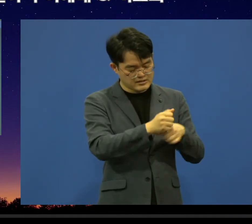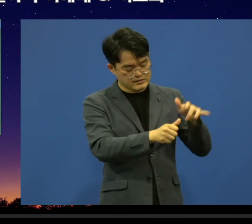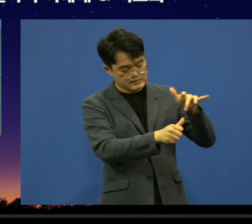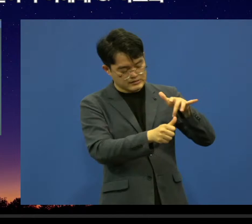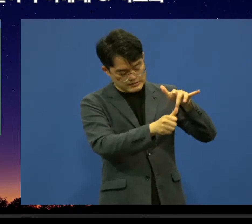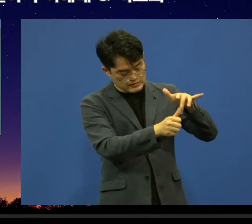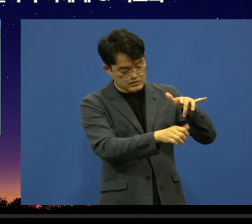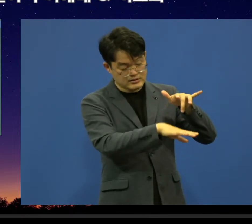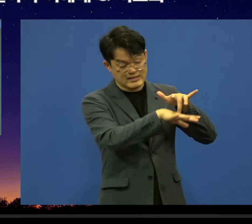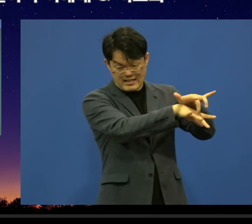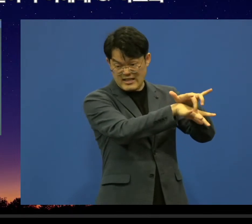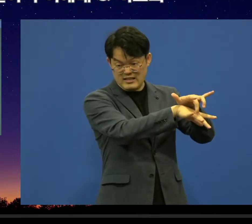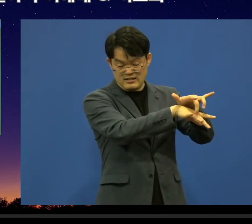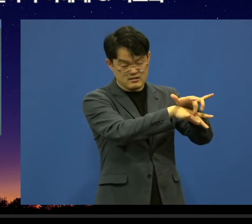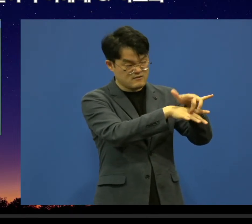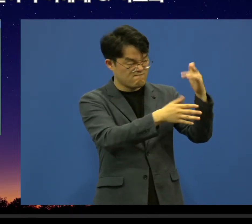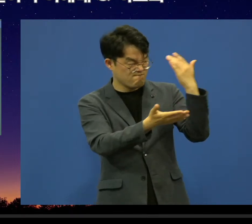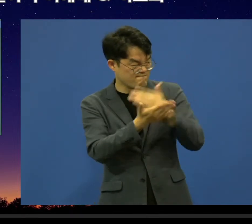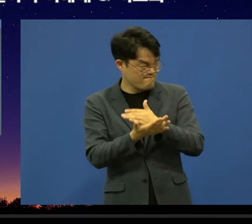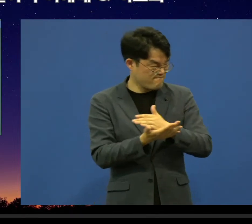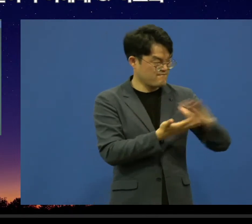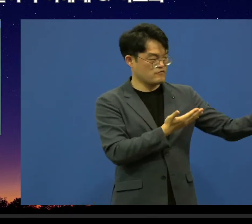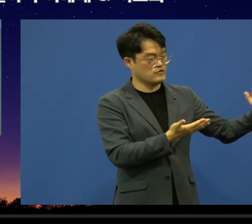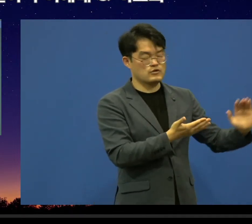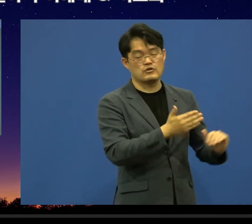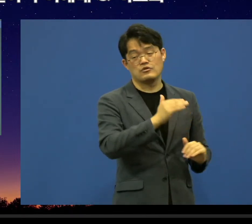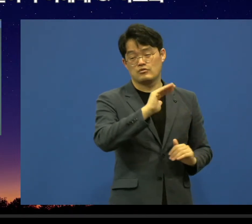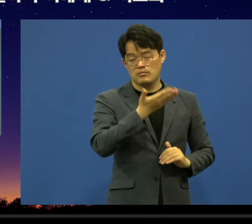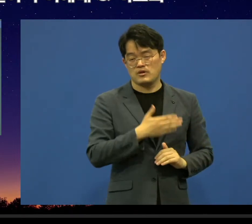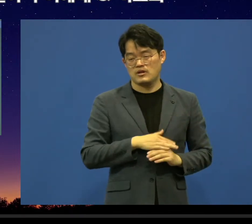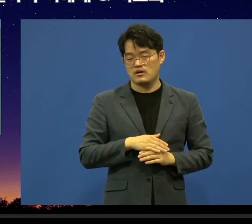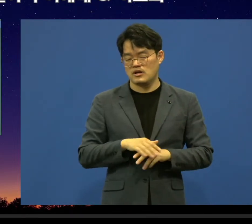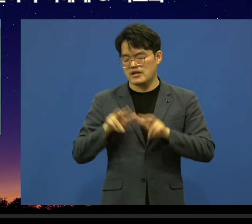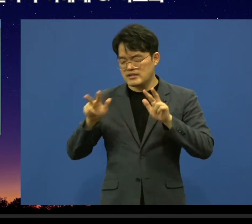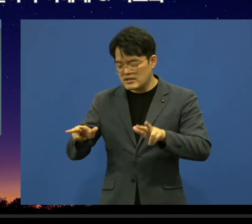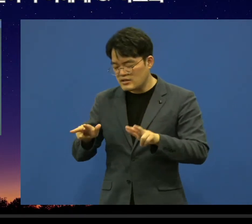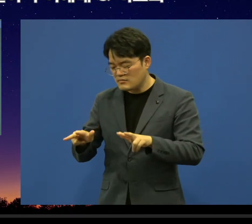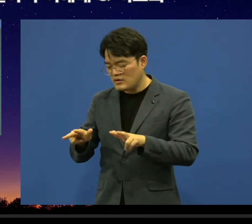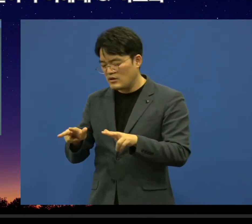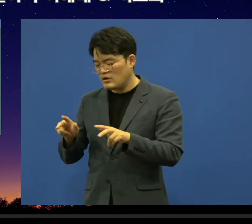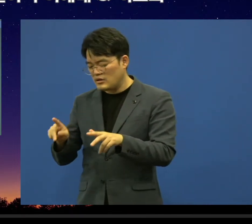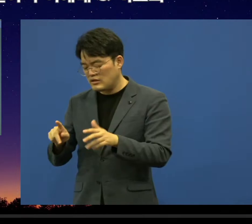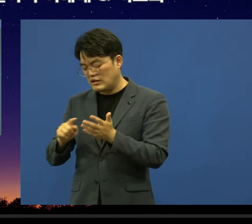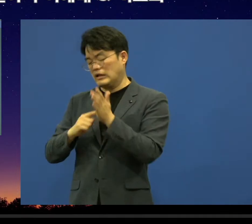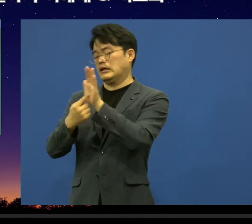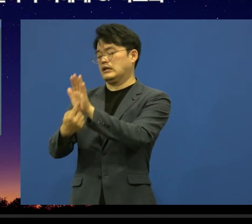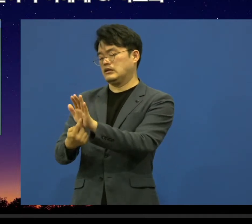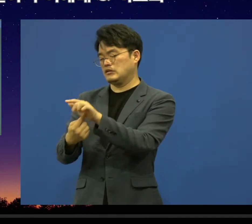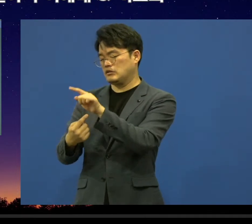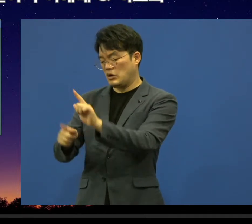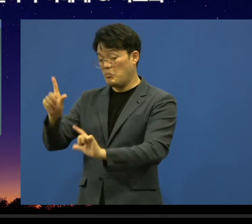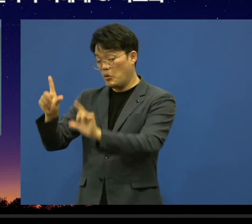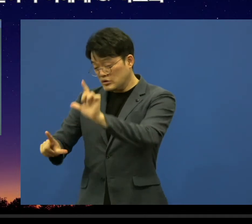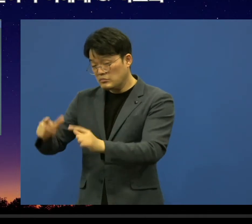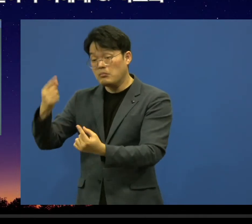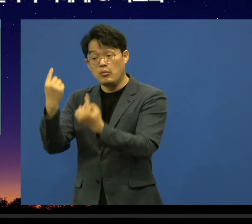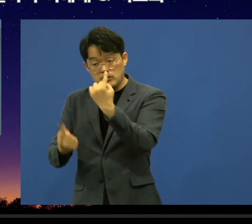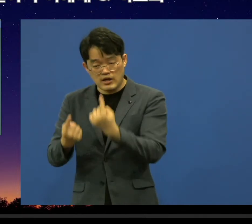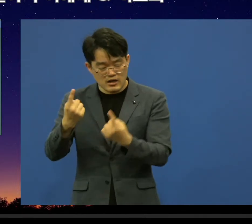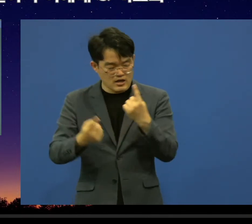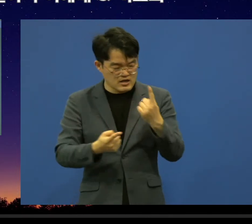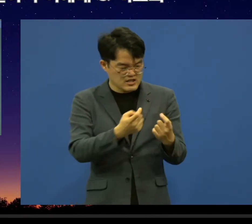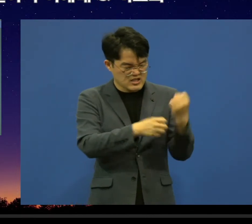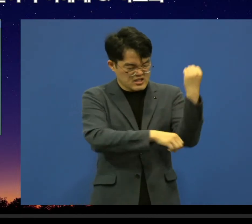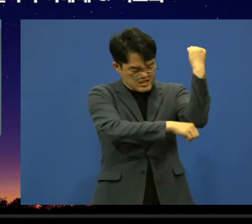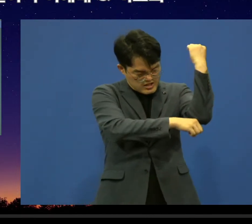본질적인 대적을 발견해야 됩니다. 더 많은 인정과 더 높은 스펙에 목말라 하기보다는